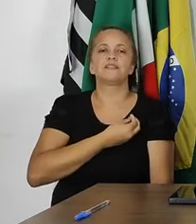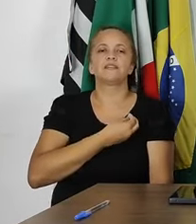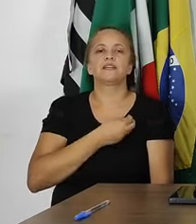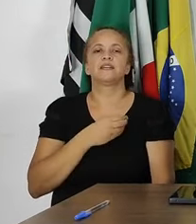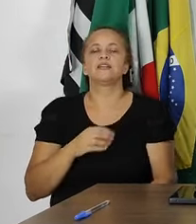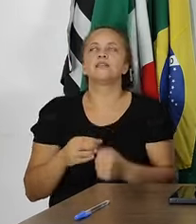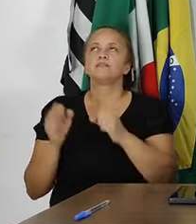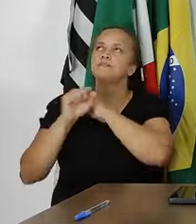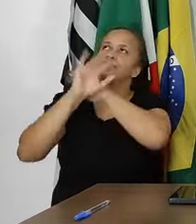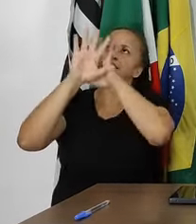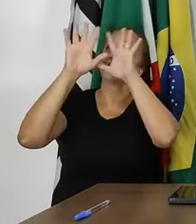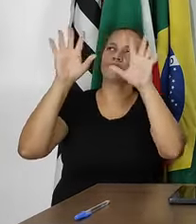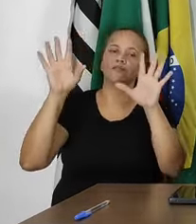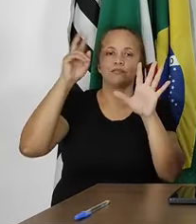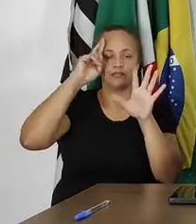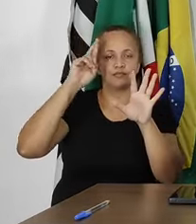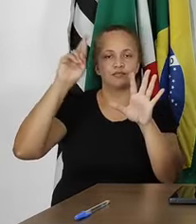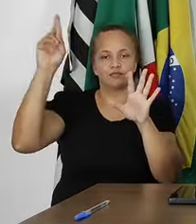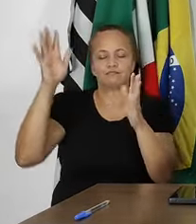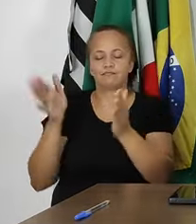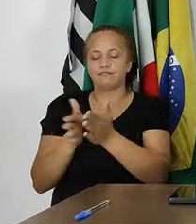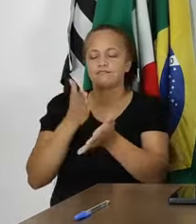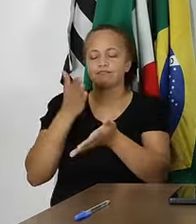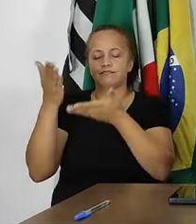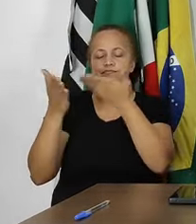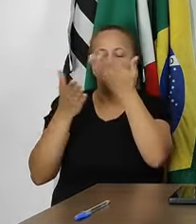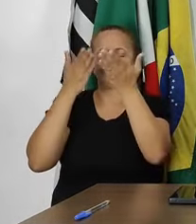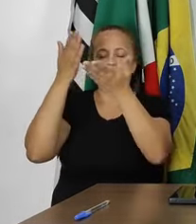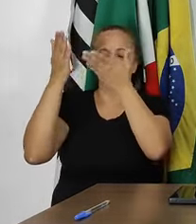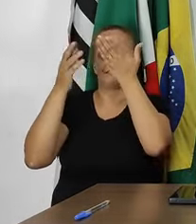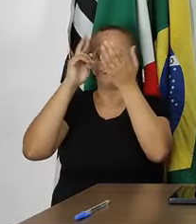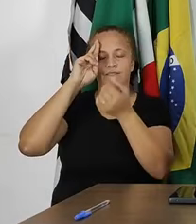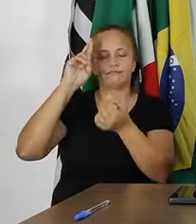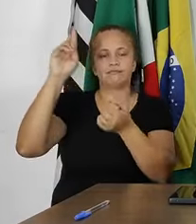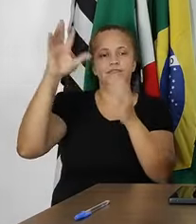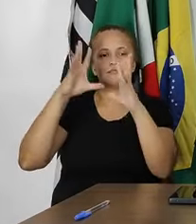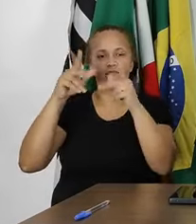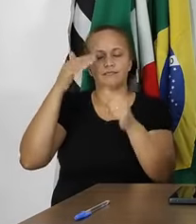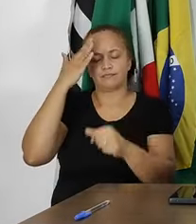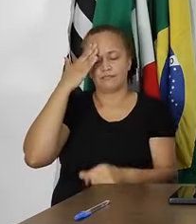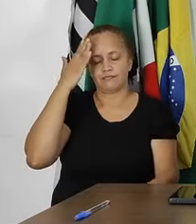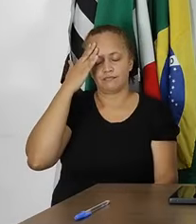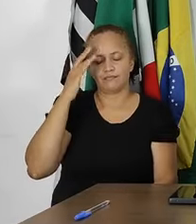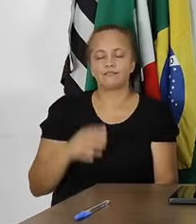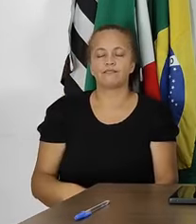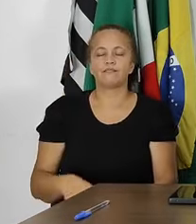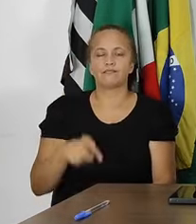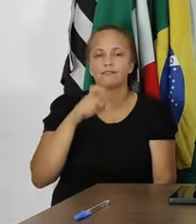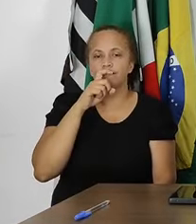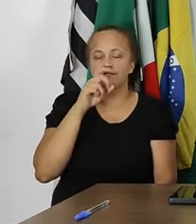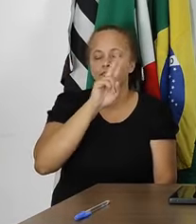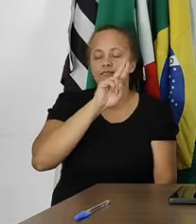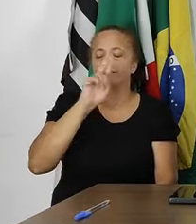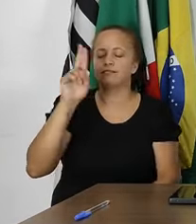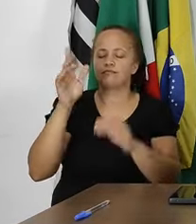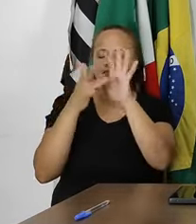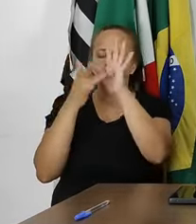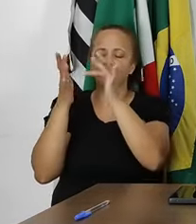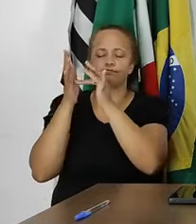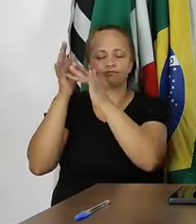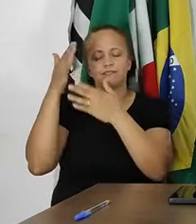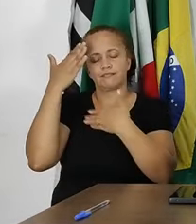seja glorificado, onde Ele seja exaltado e que todos saibam que Ele é Deus. Pai, em nome de Jesus, nós te agradecemos por